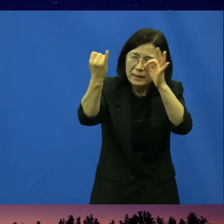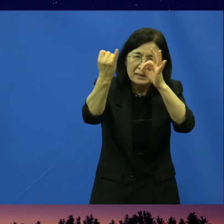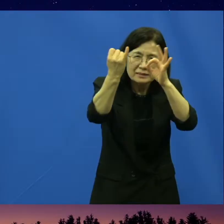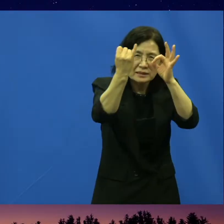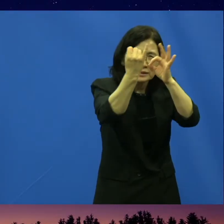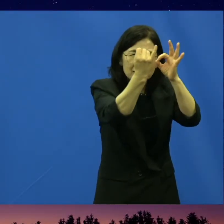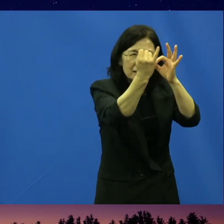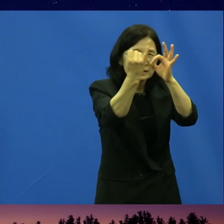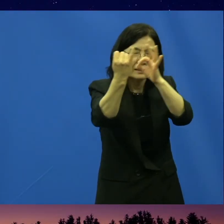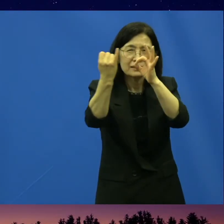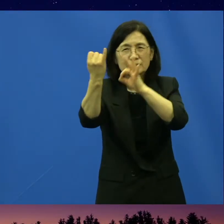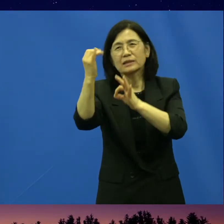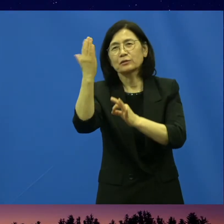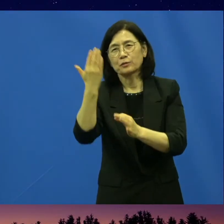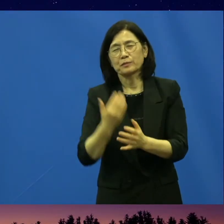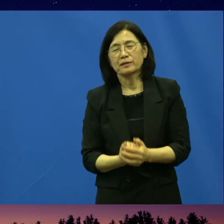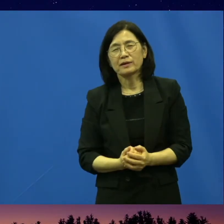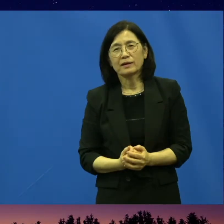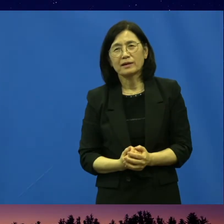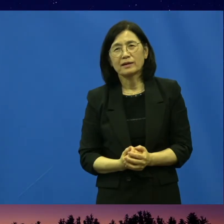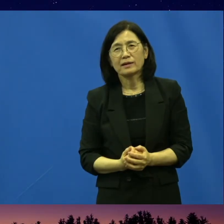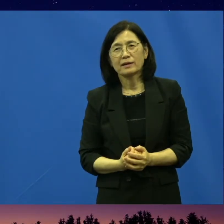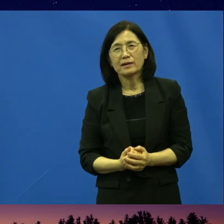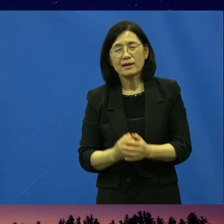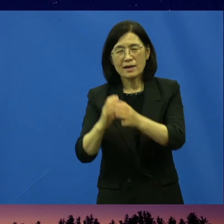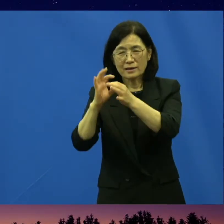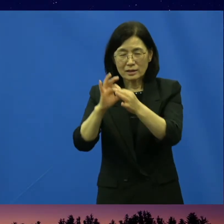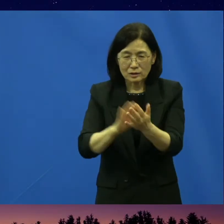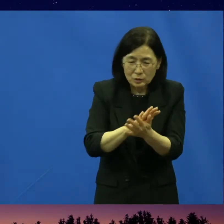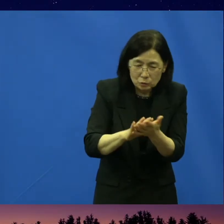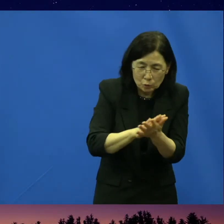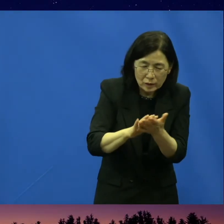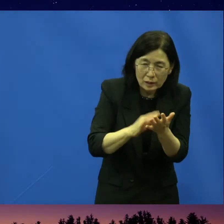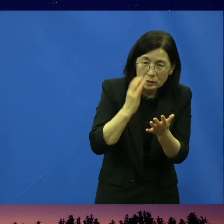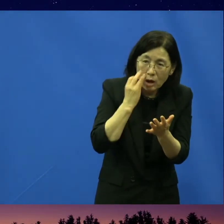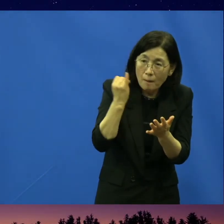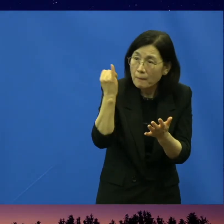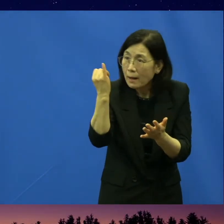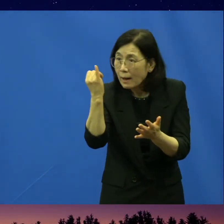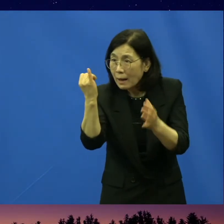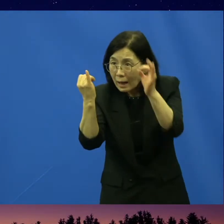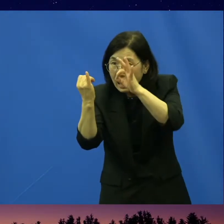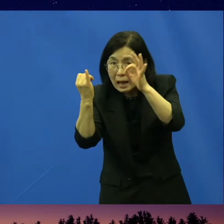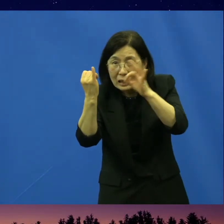시작해 보세요. 뒤에 베이비들 보면 계속 놀다가도 엄마를 봐요.